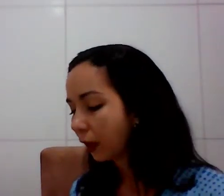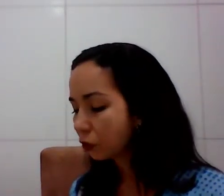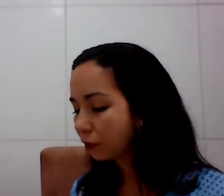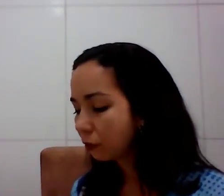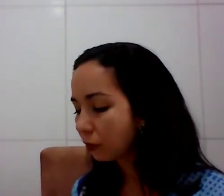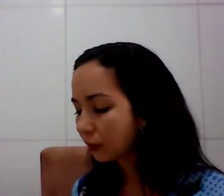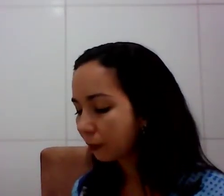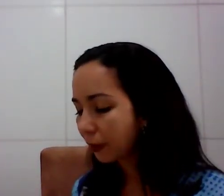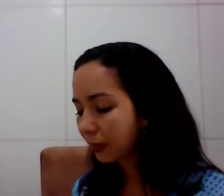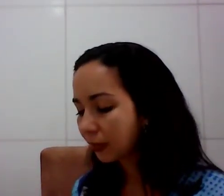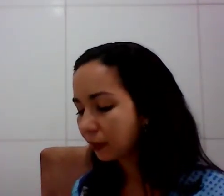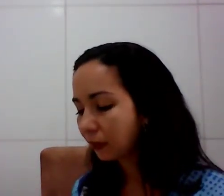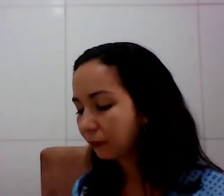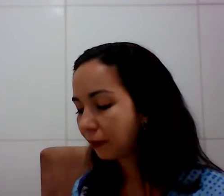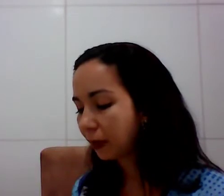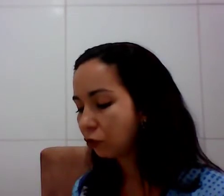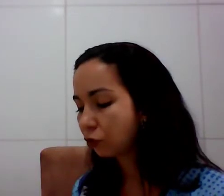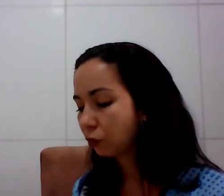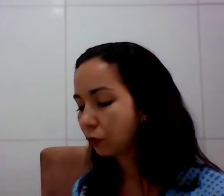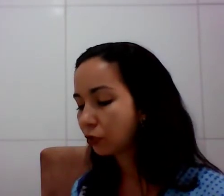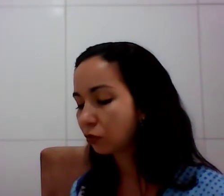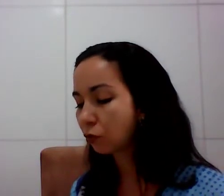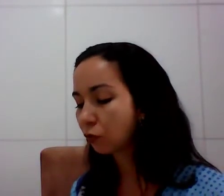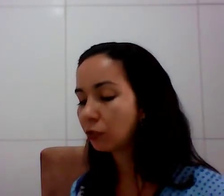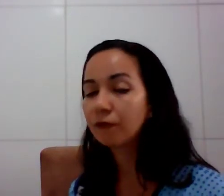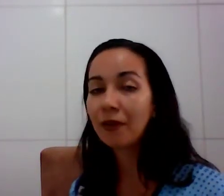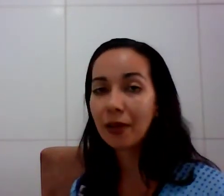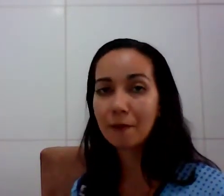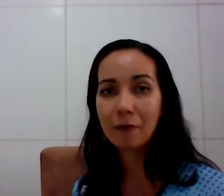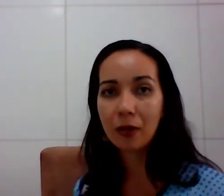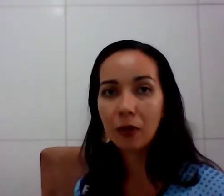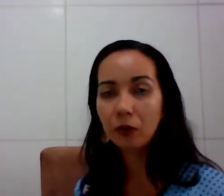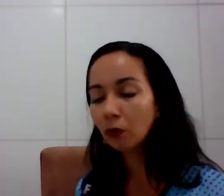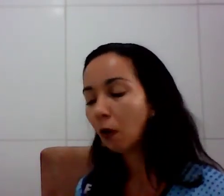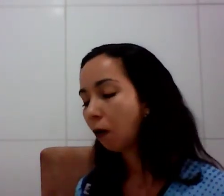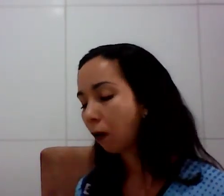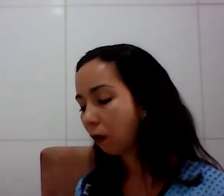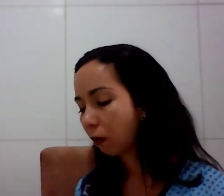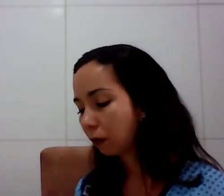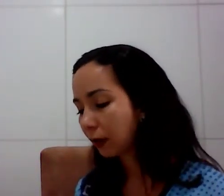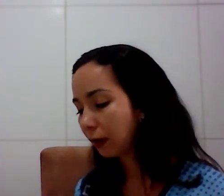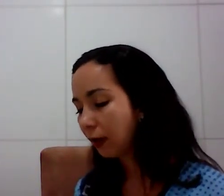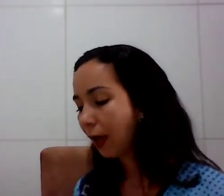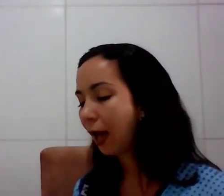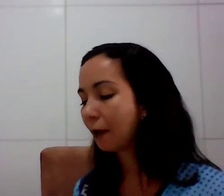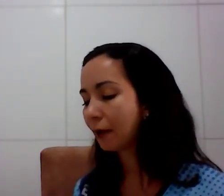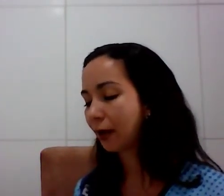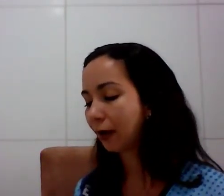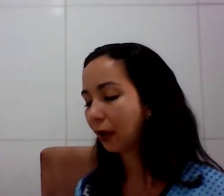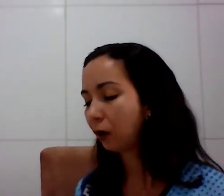As figuras aparecem em diferentes cores, nas cores vermelho, ocre,